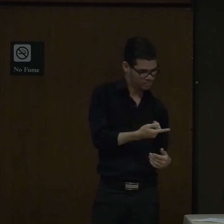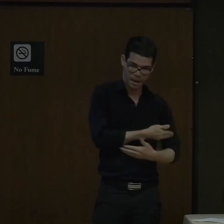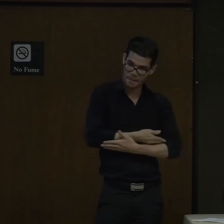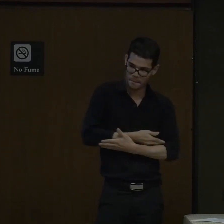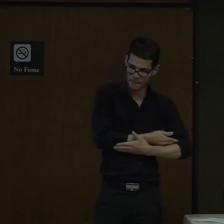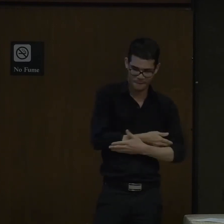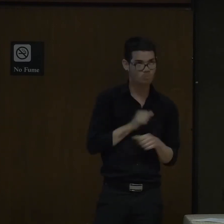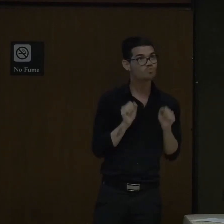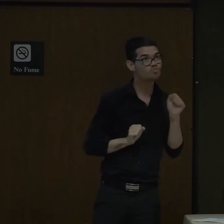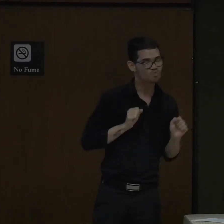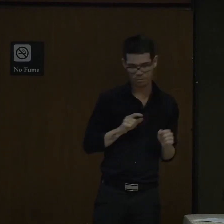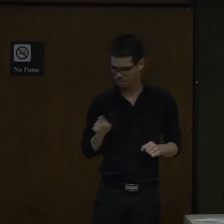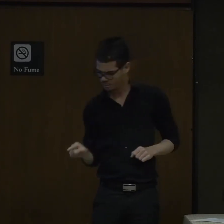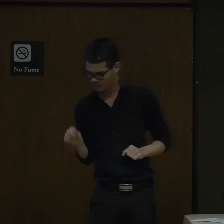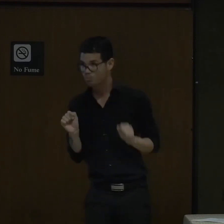experimento ella utilizó